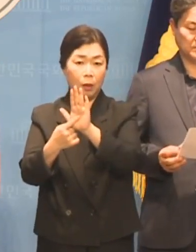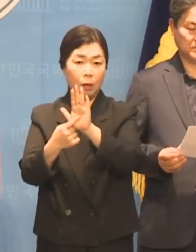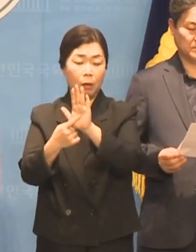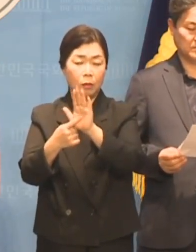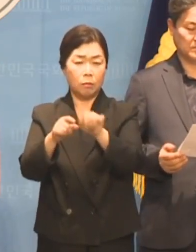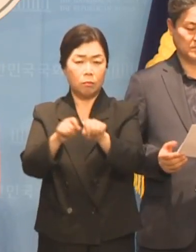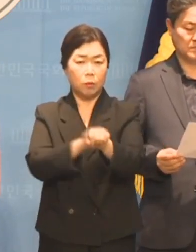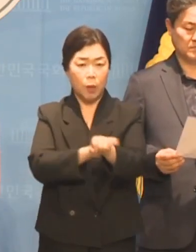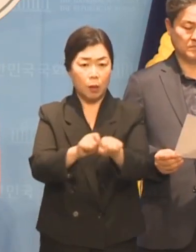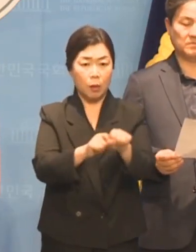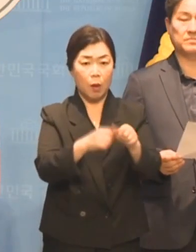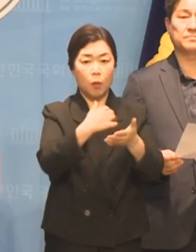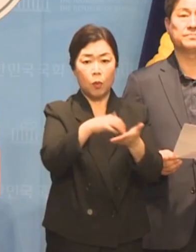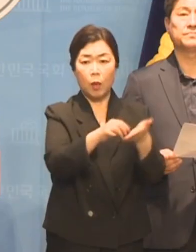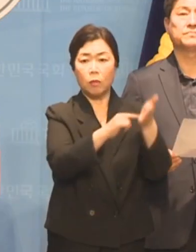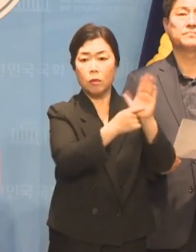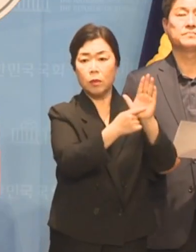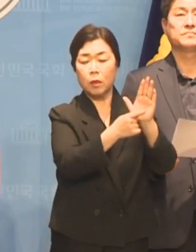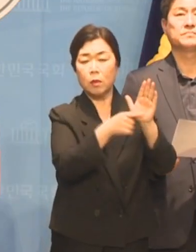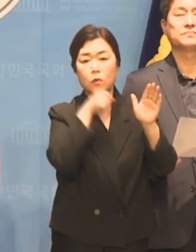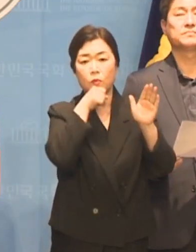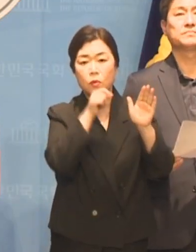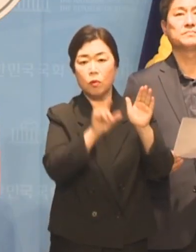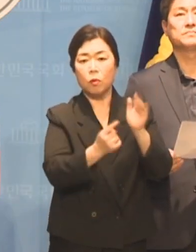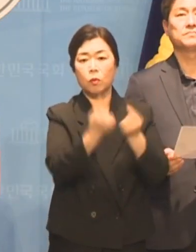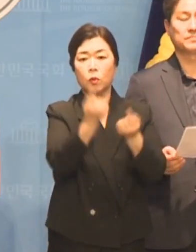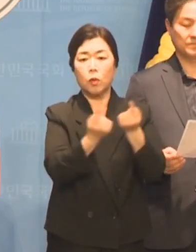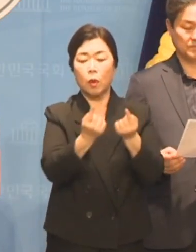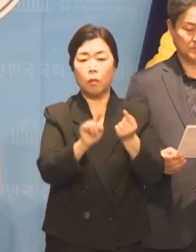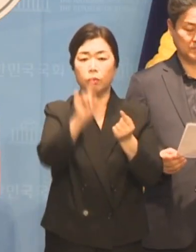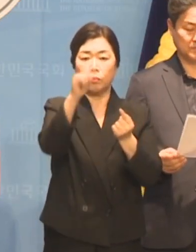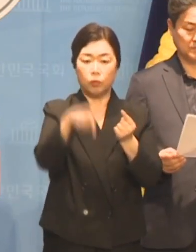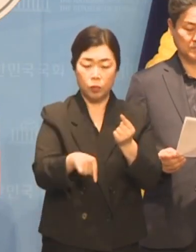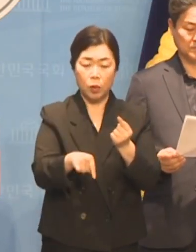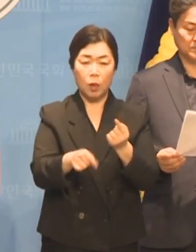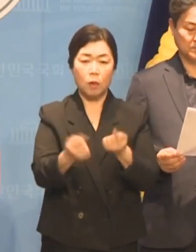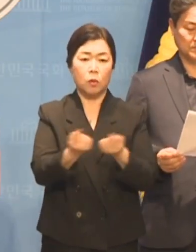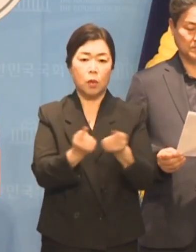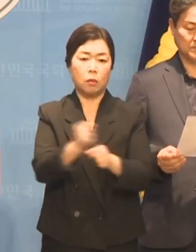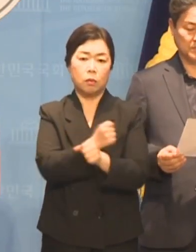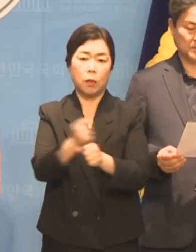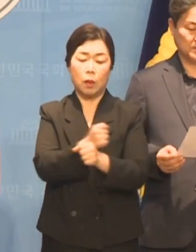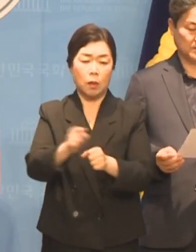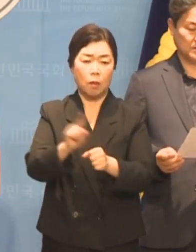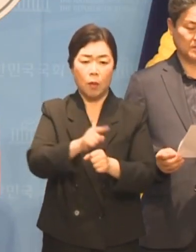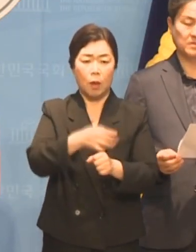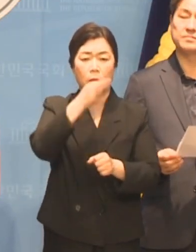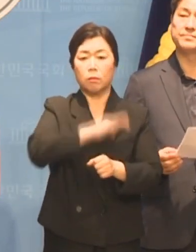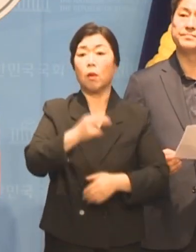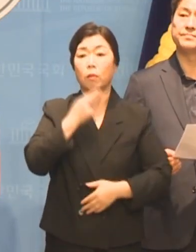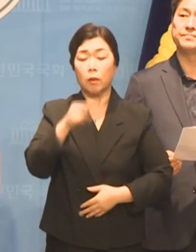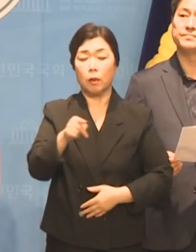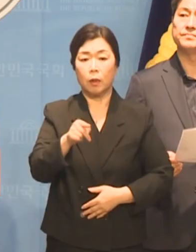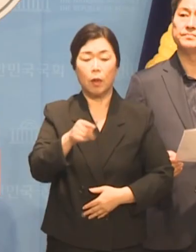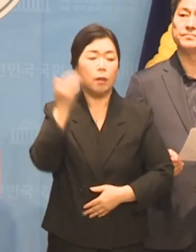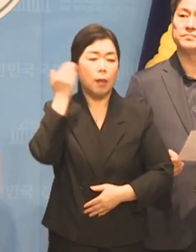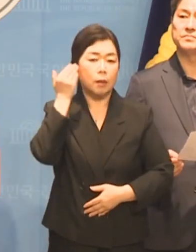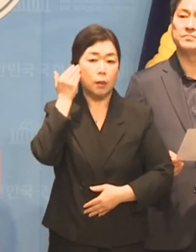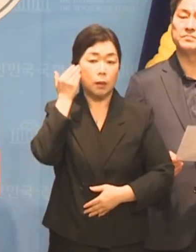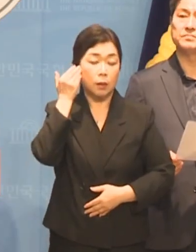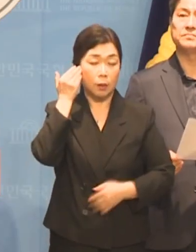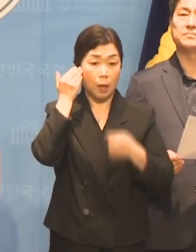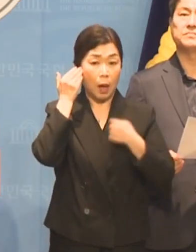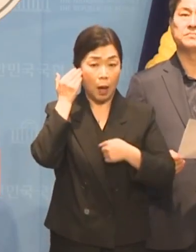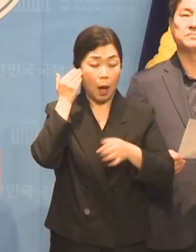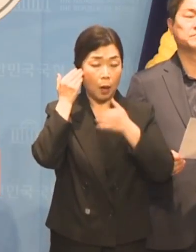특정한 통계 수치를 높이거나 낮추는 것이 아무런 실익이 없다는 걸 이 분야에 대한 상식이